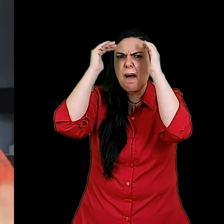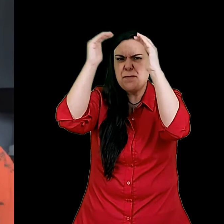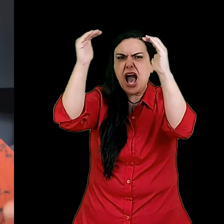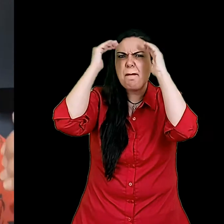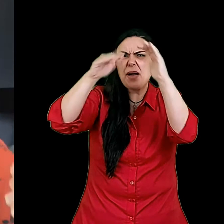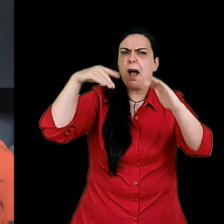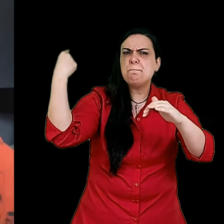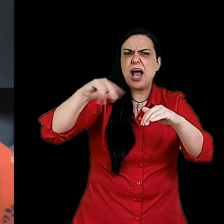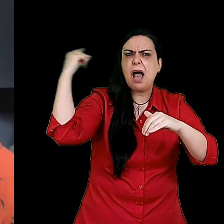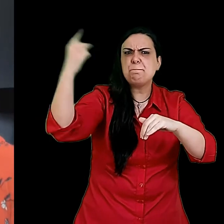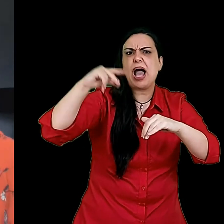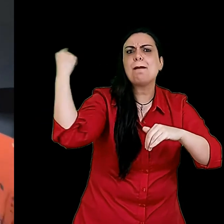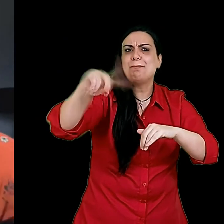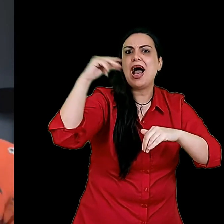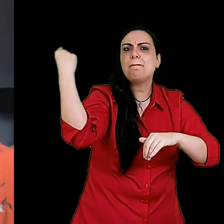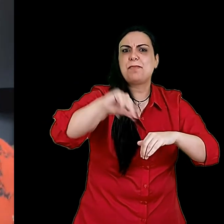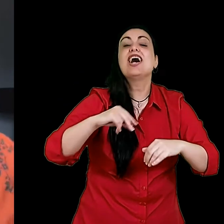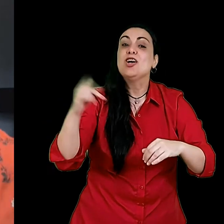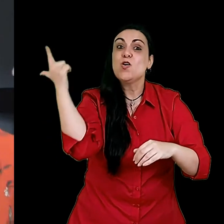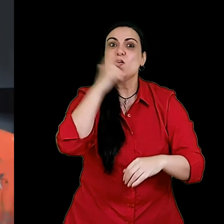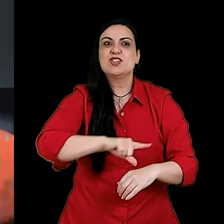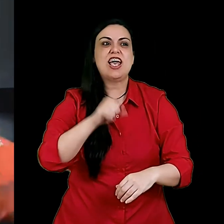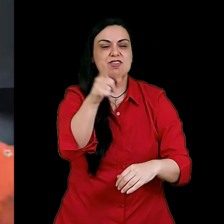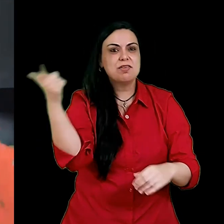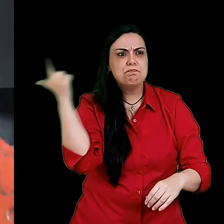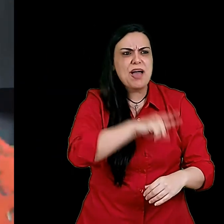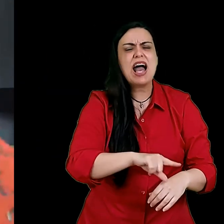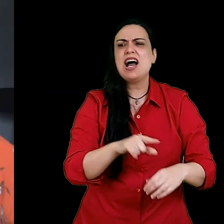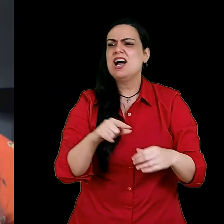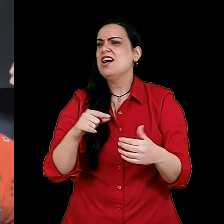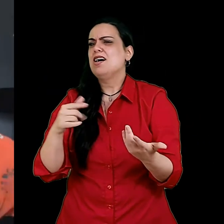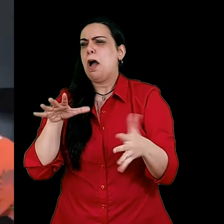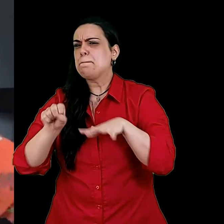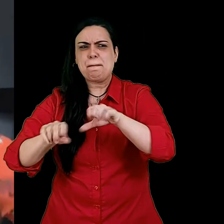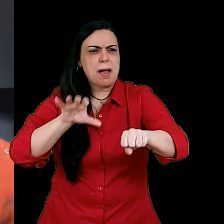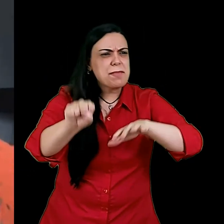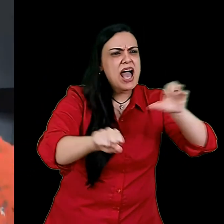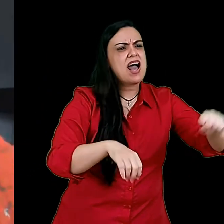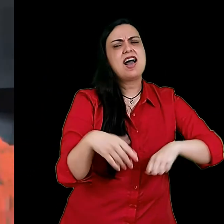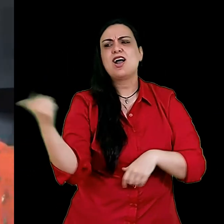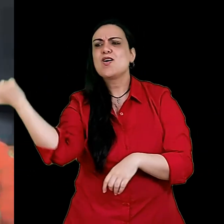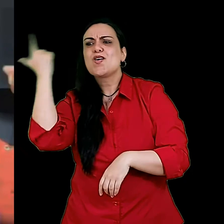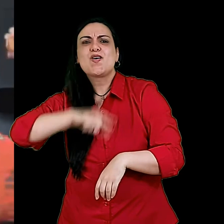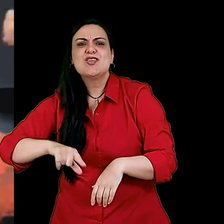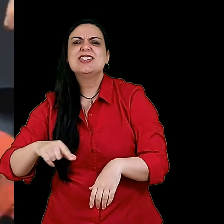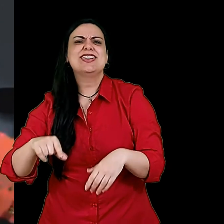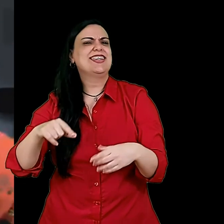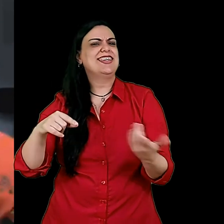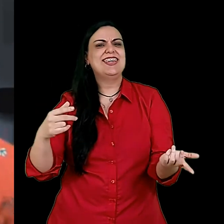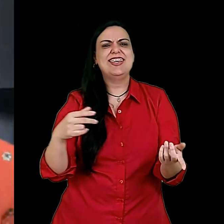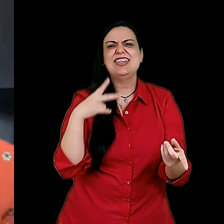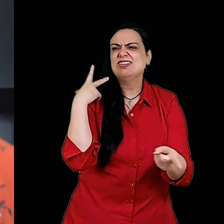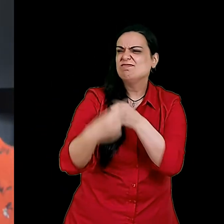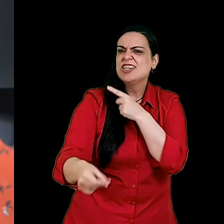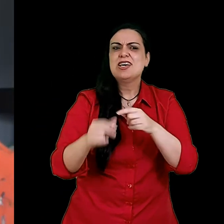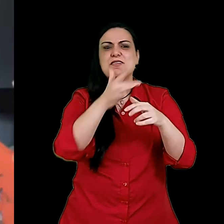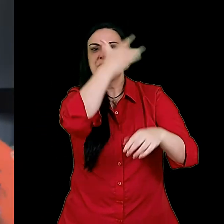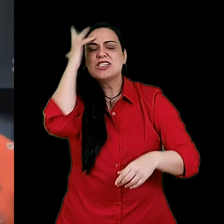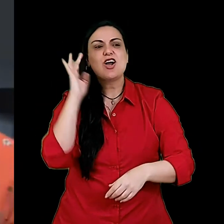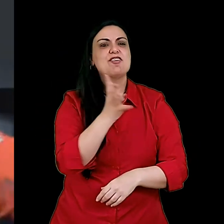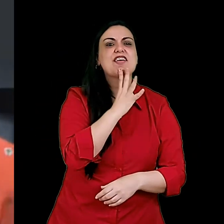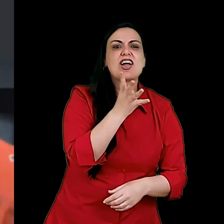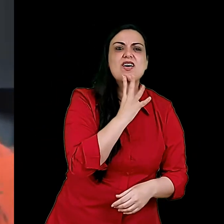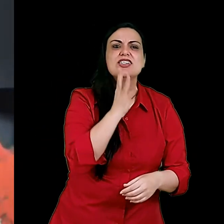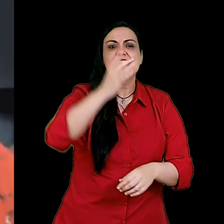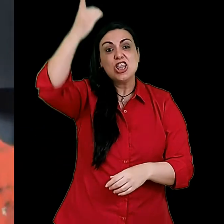está prestes a ser capaz de fazer, de viver, os lugares que você vai chegar, as coisas que você vai conquistar, as coisas que você vai